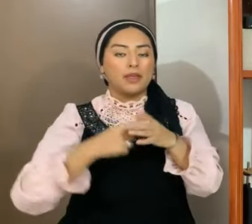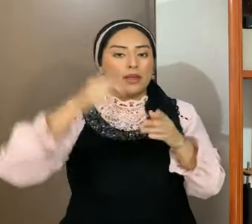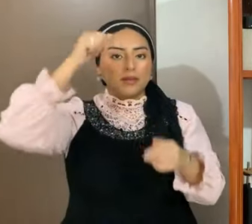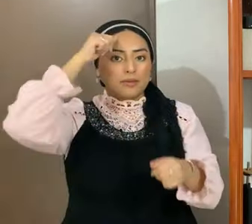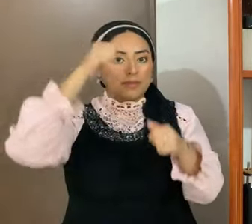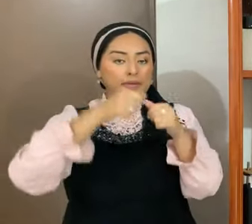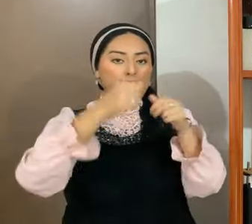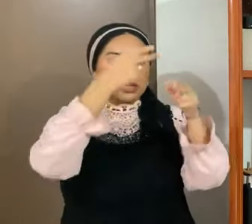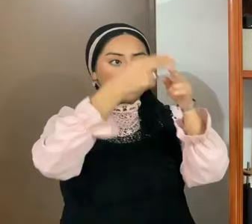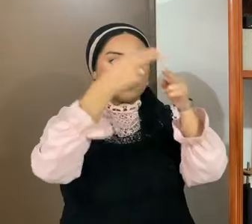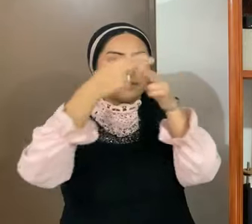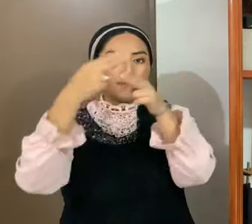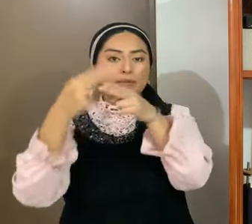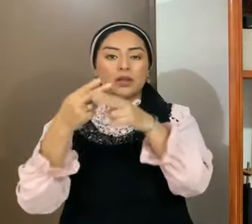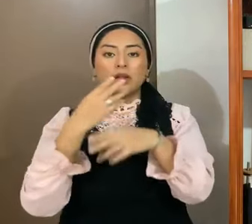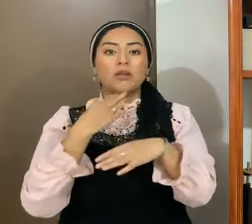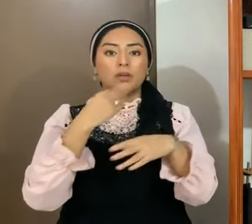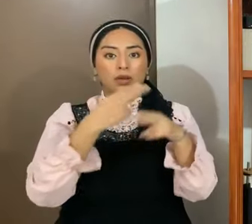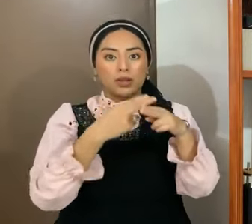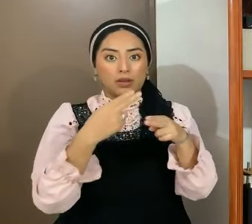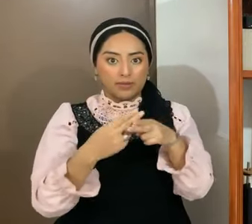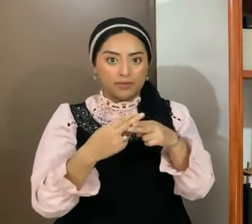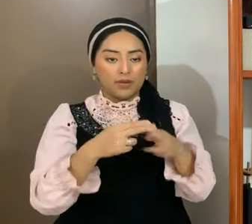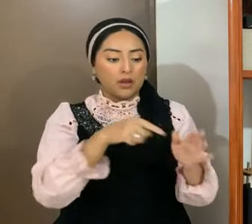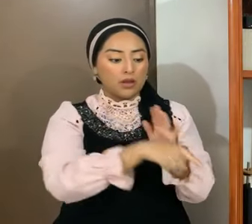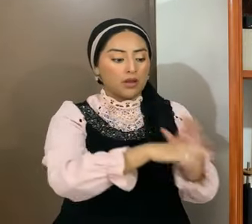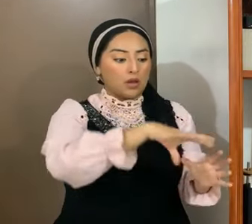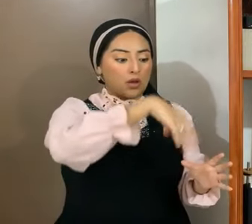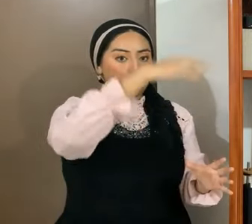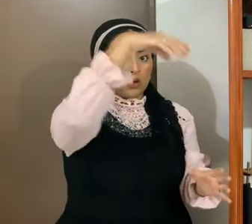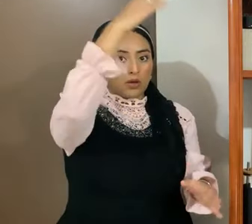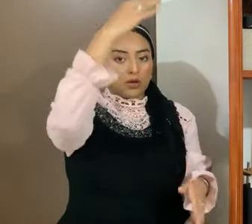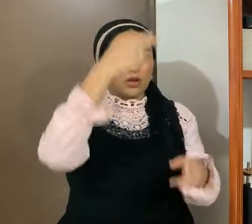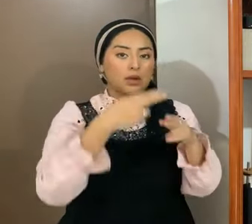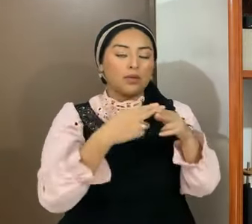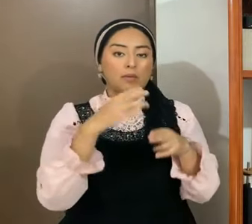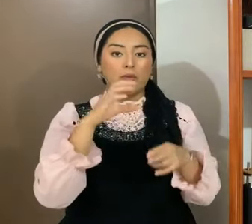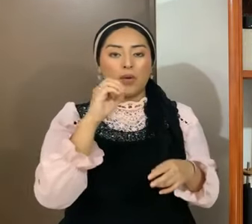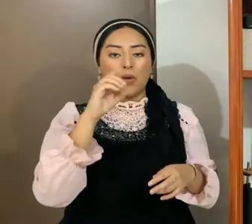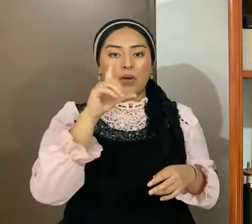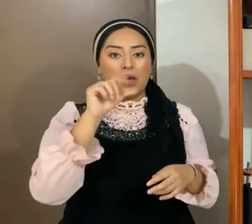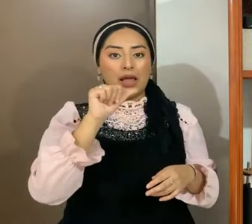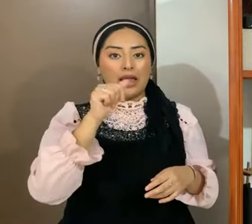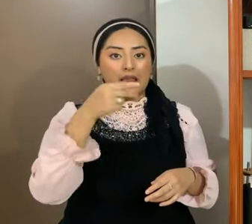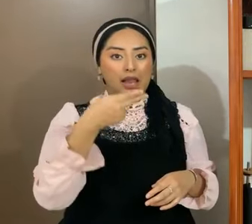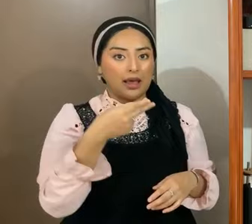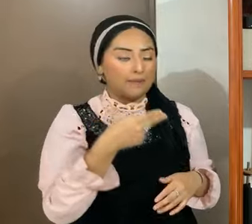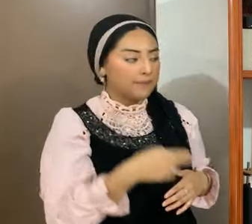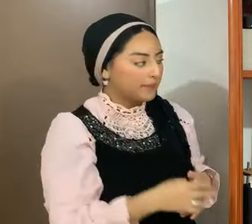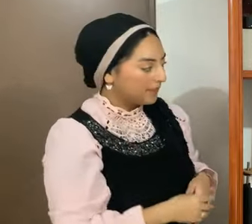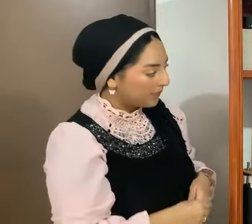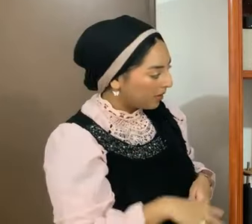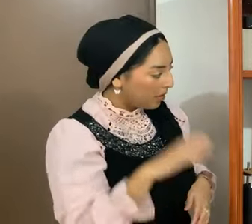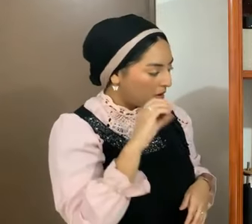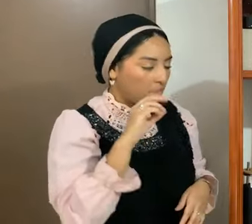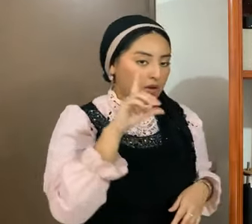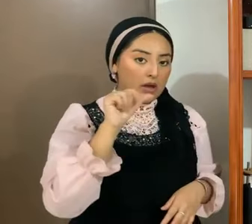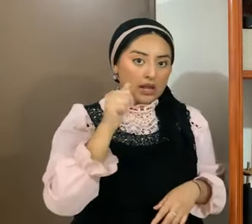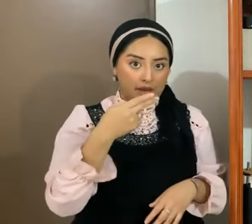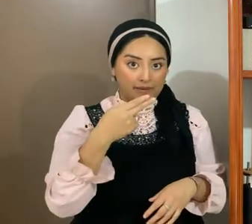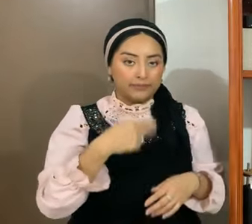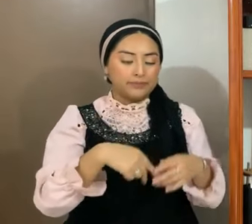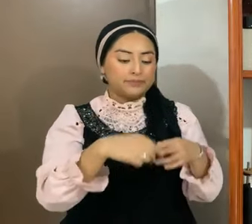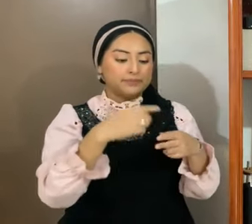recordar los nombres hebreos. Holocaustos, olá. Los sacrificios, los holocaustos eran olá.